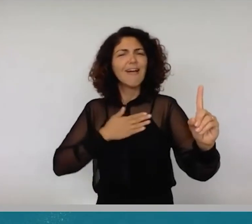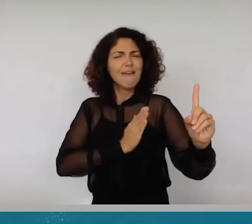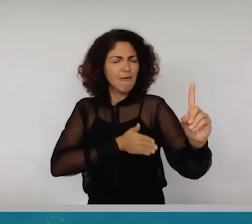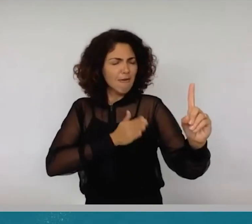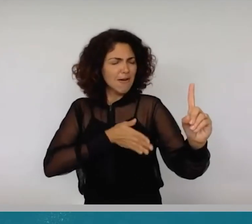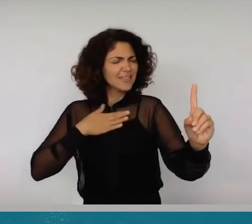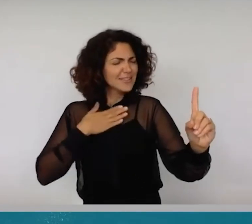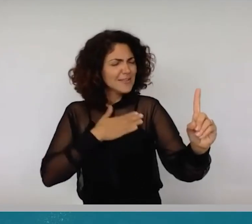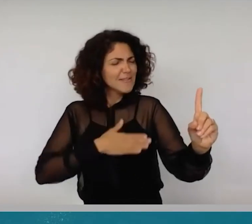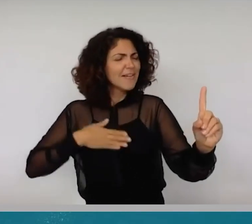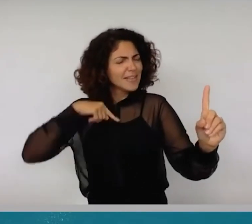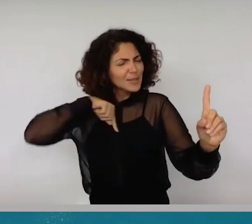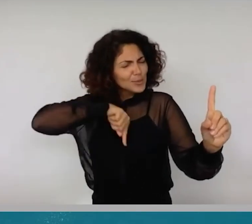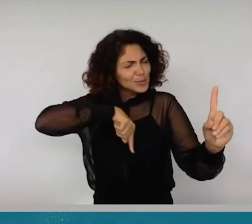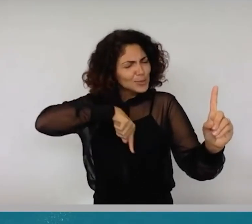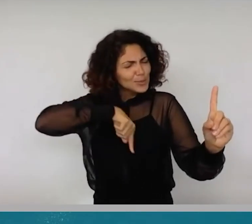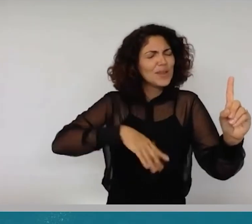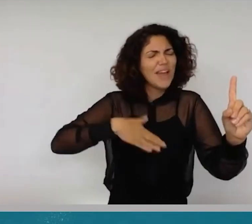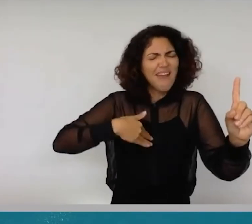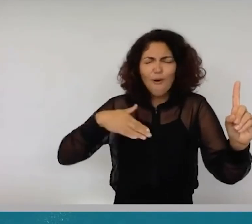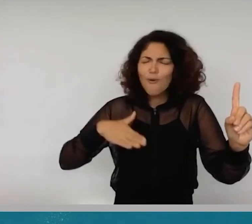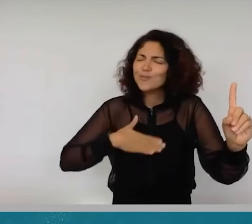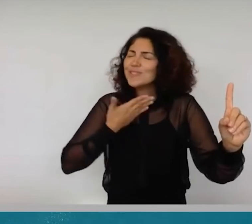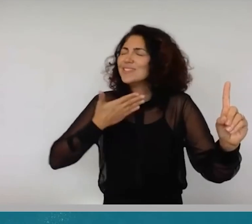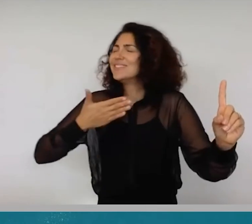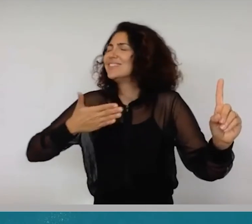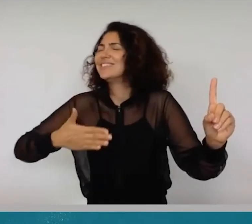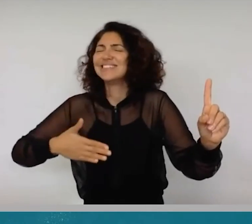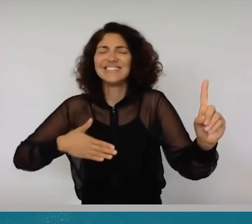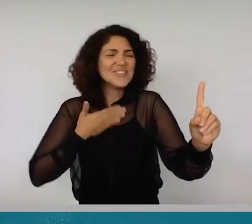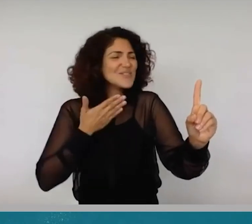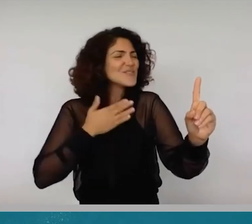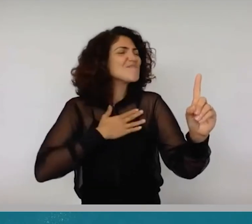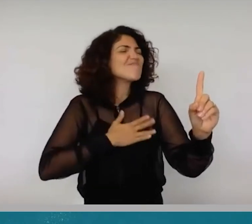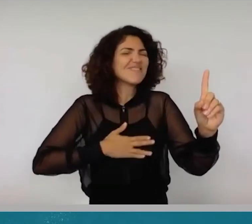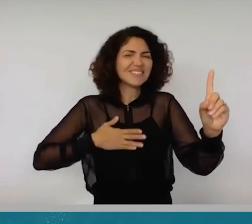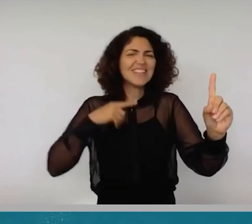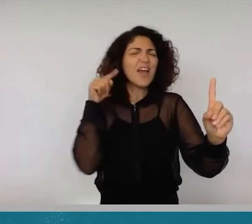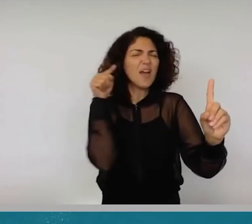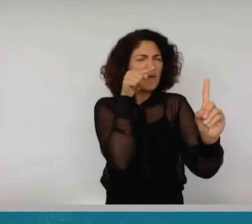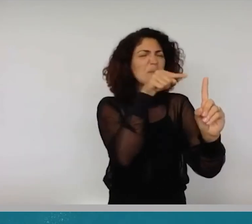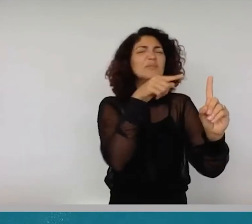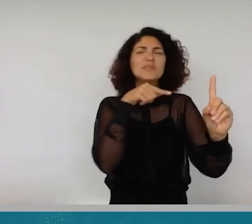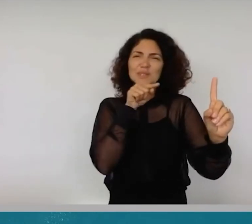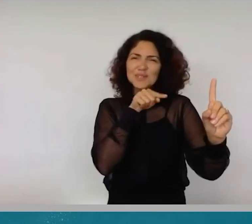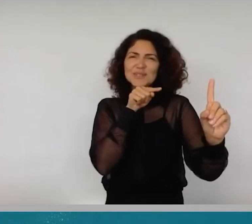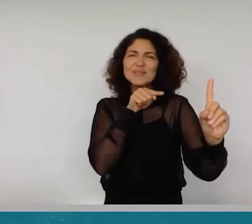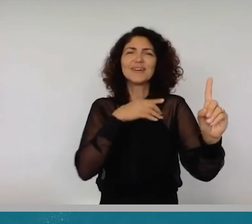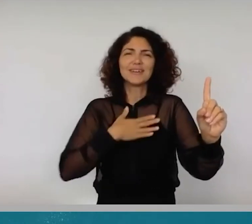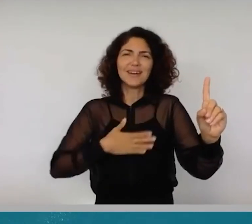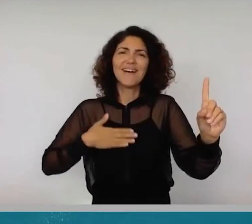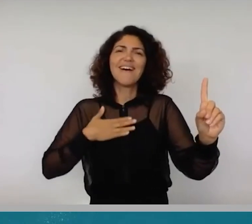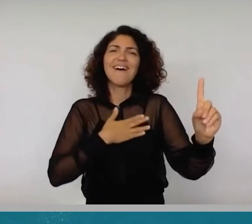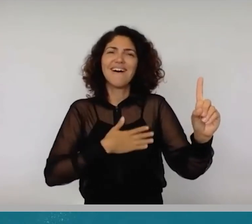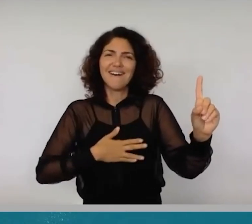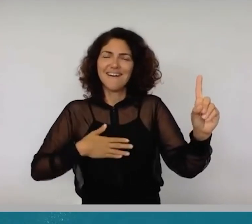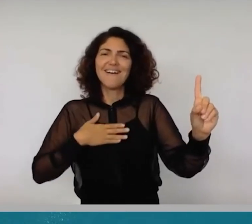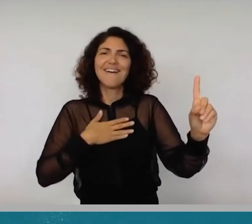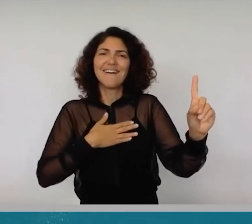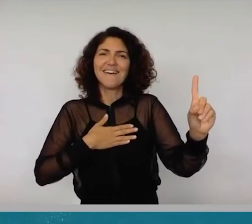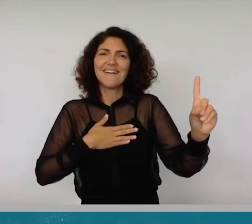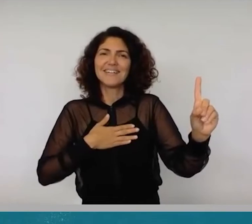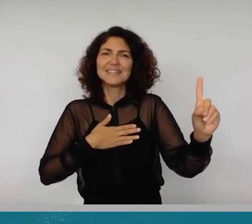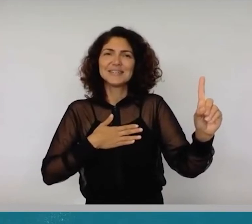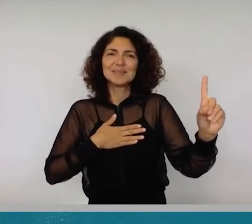íntimo exulto de prazer. Irmãos, simplesmente com a presença